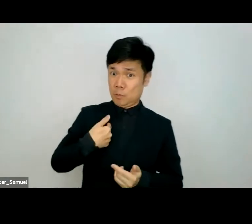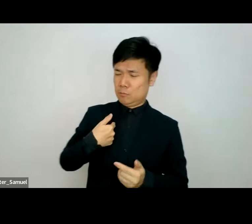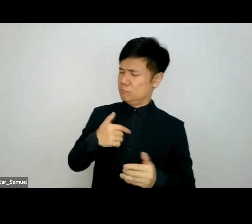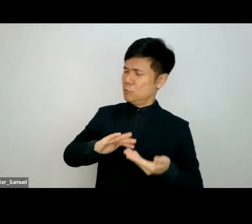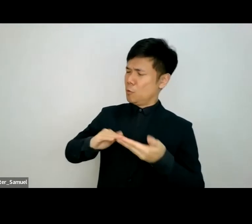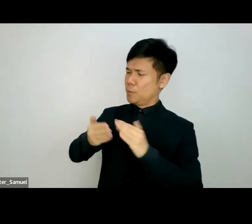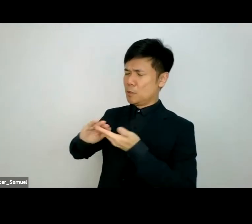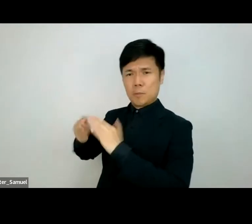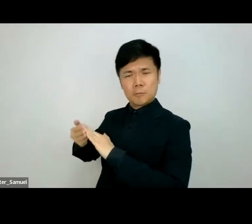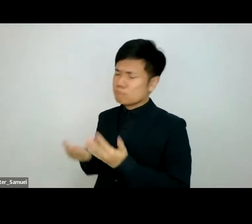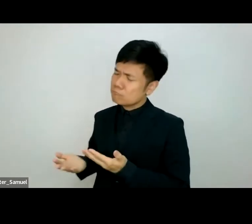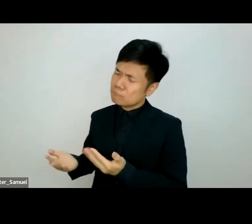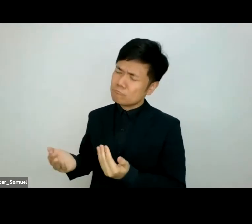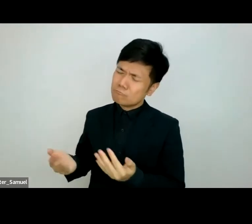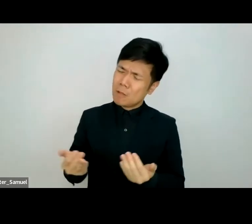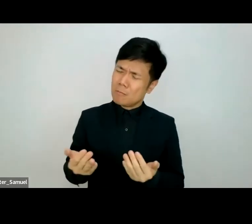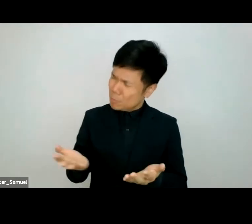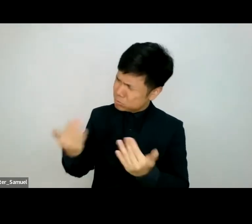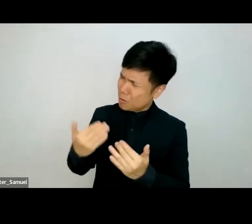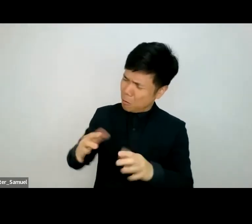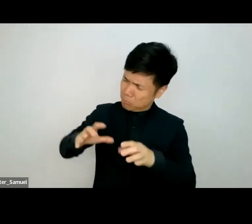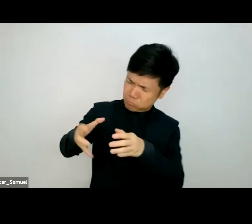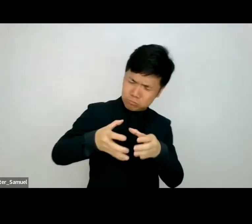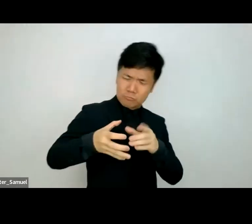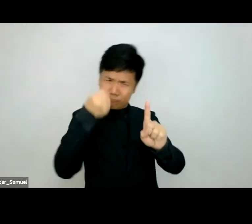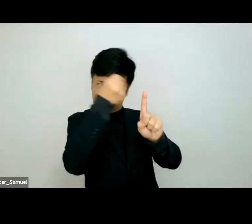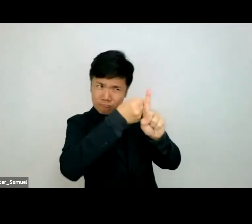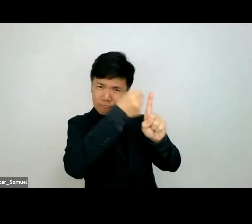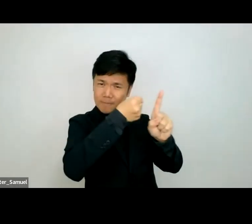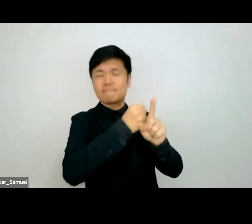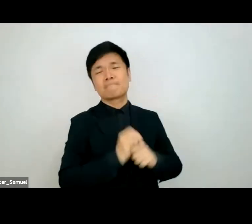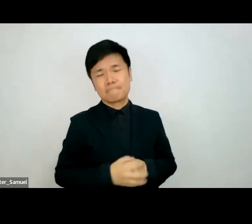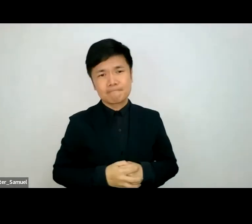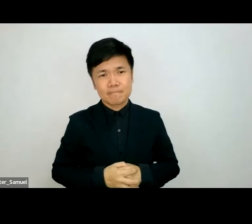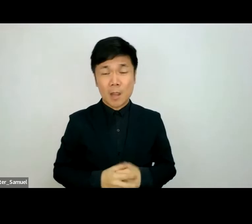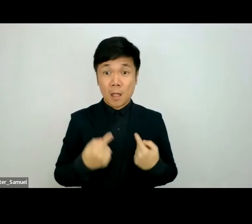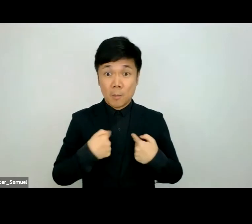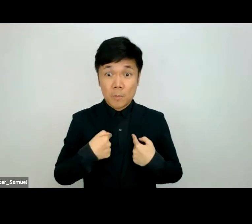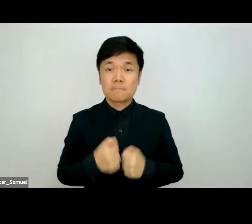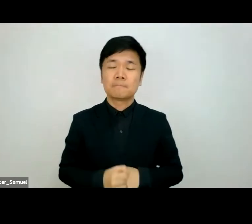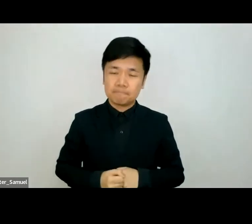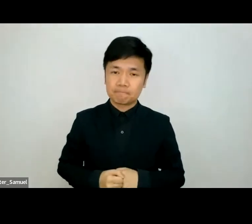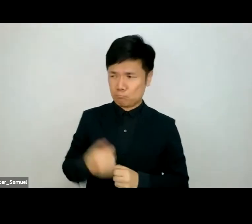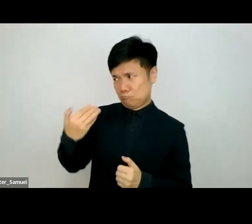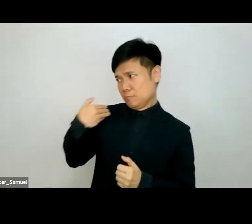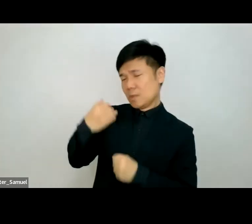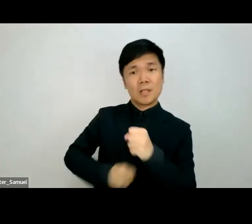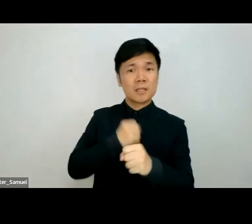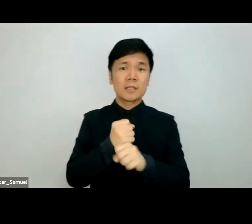de handicap dans l'accord de Paris. Et nous pouvons nous ayons de faire entendre nos